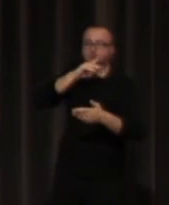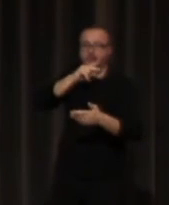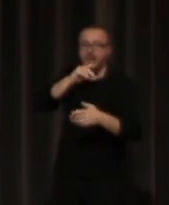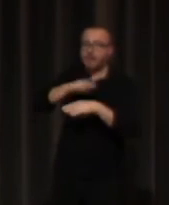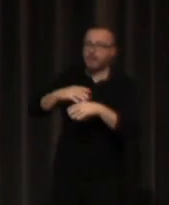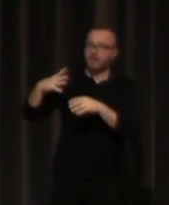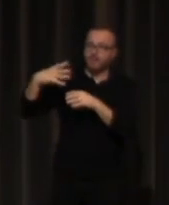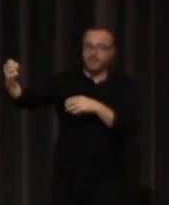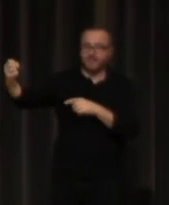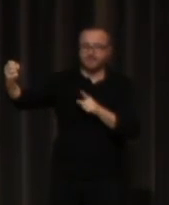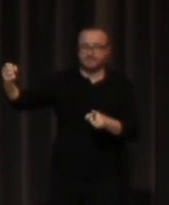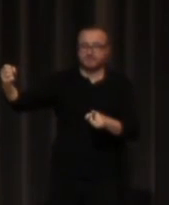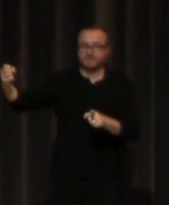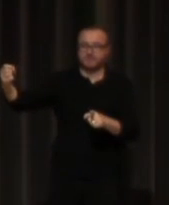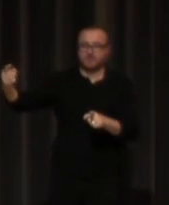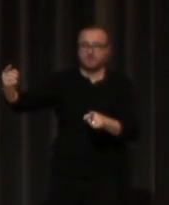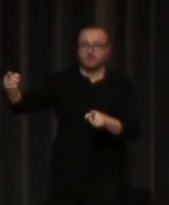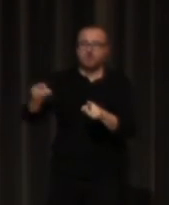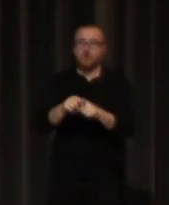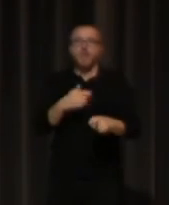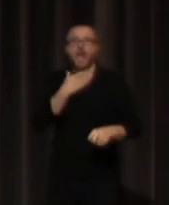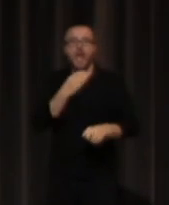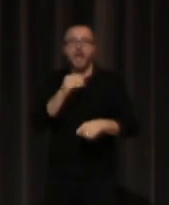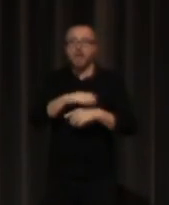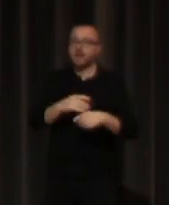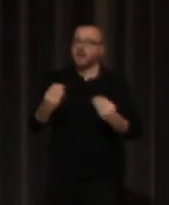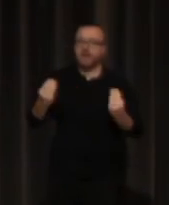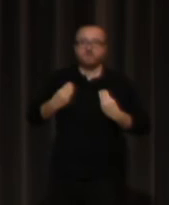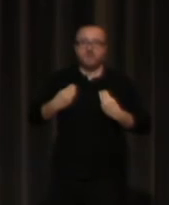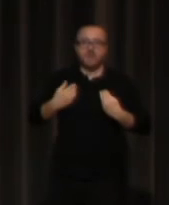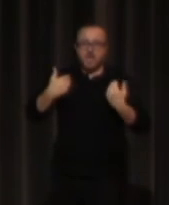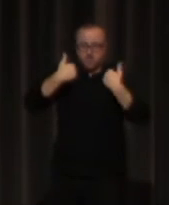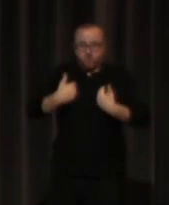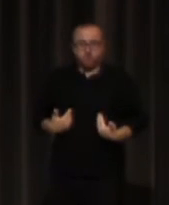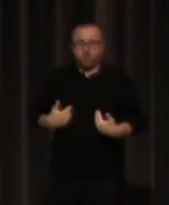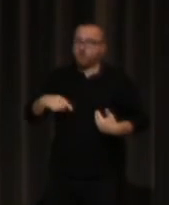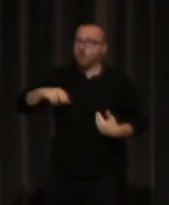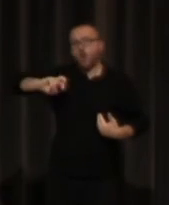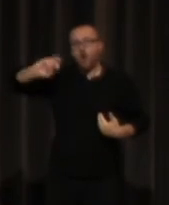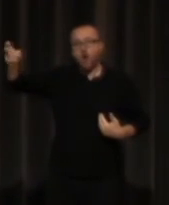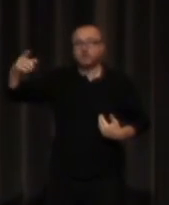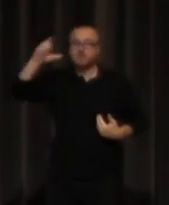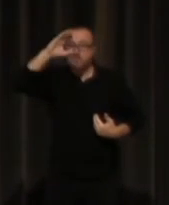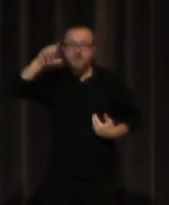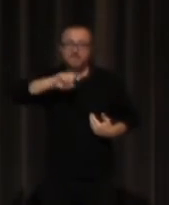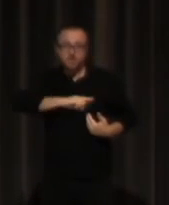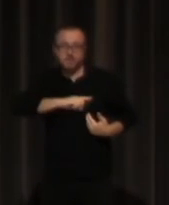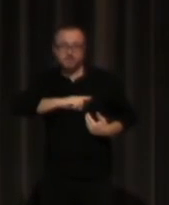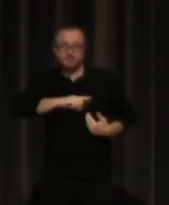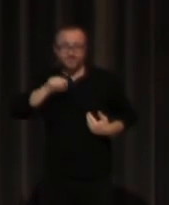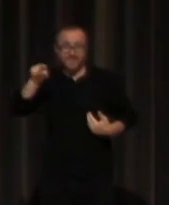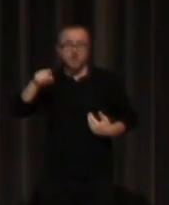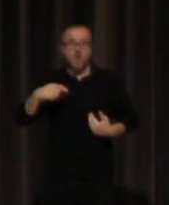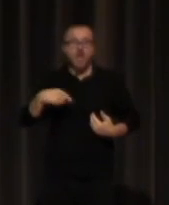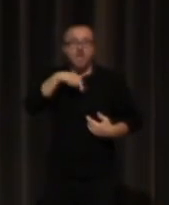enorme propòsit de viure. Hem de tenir ganes de ser, de ser-hi aquí. No es pot existir sense aquest